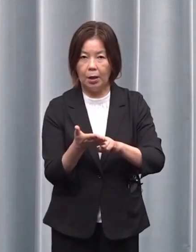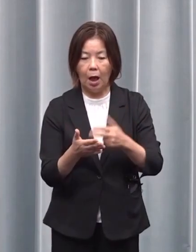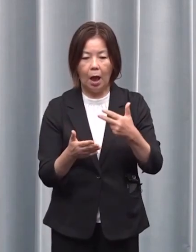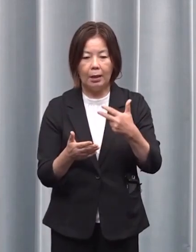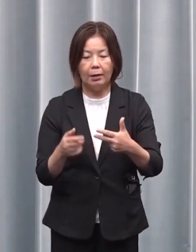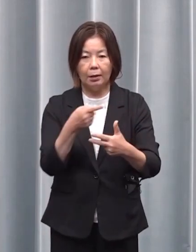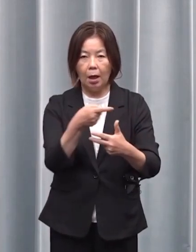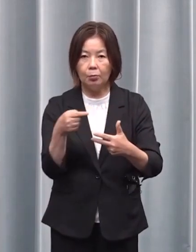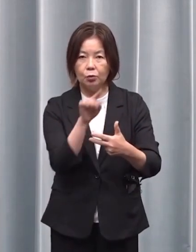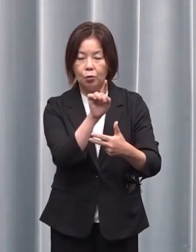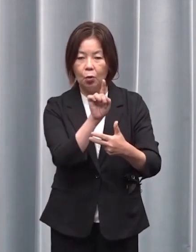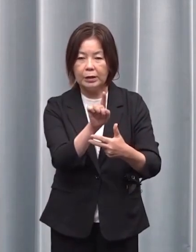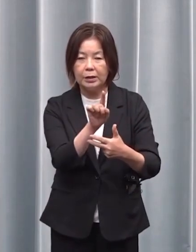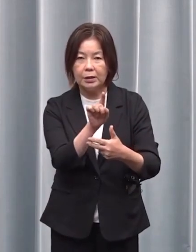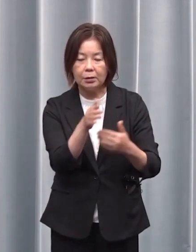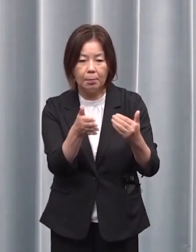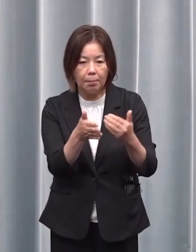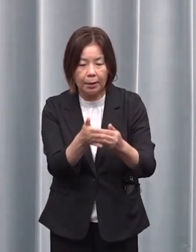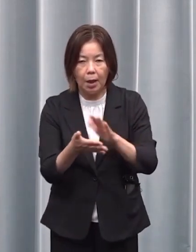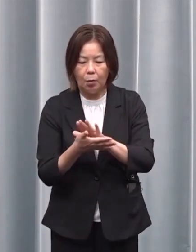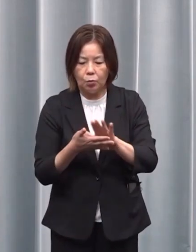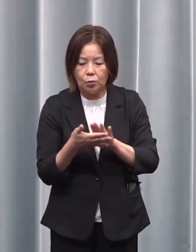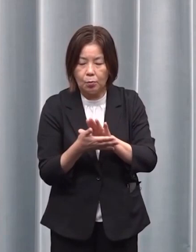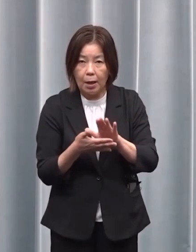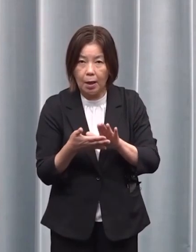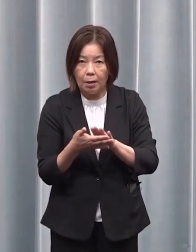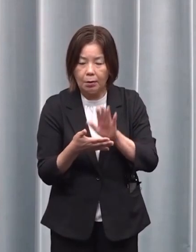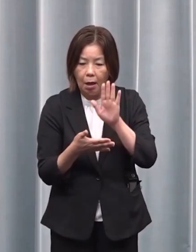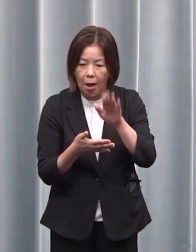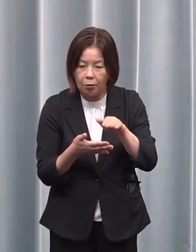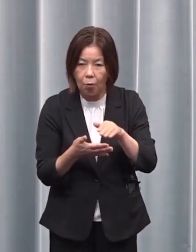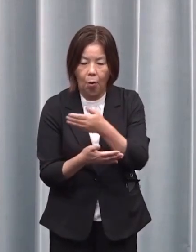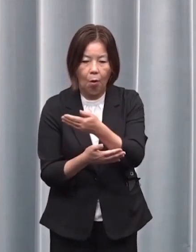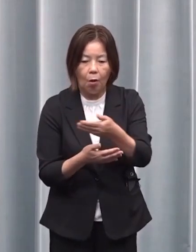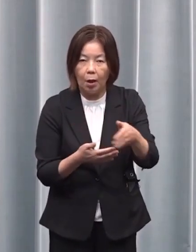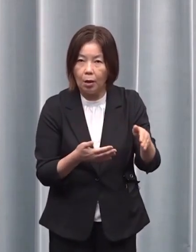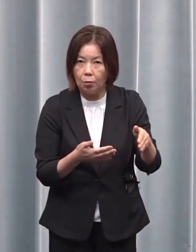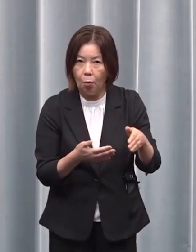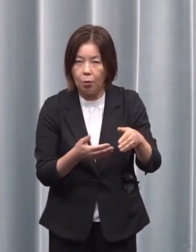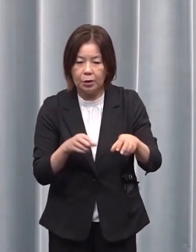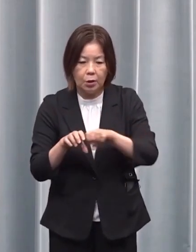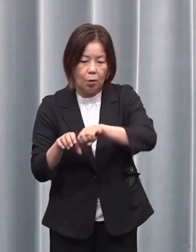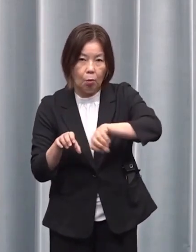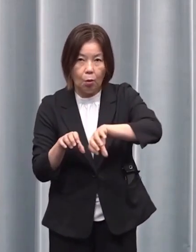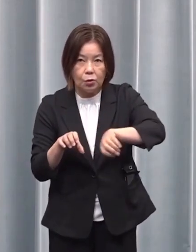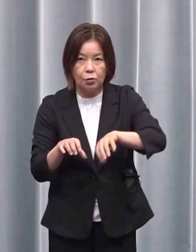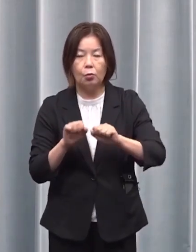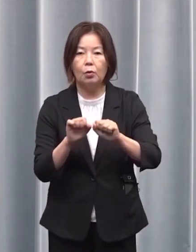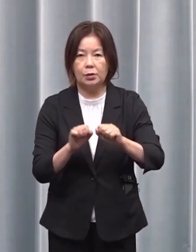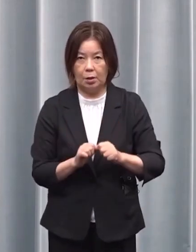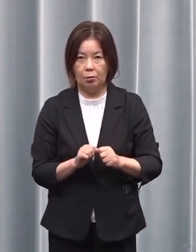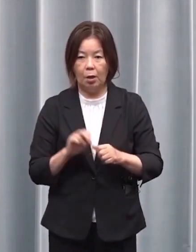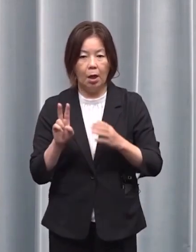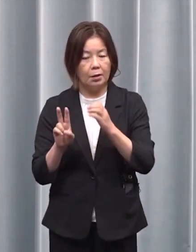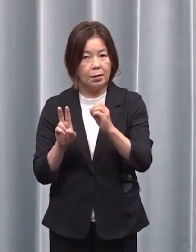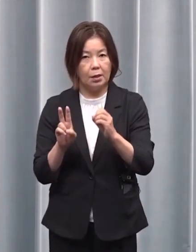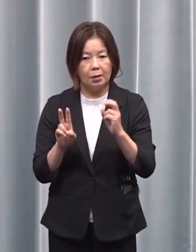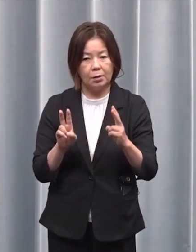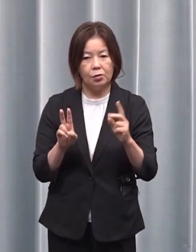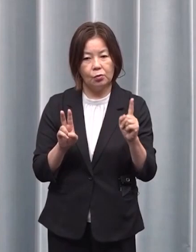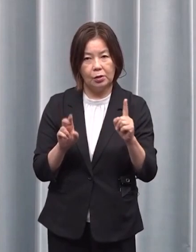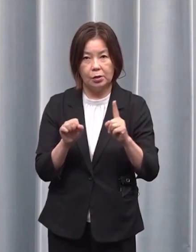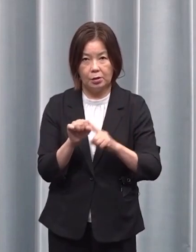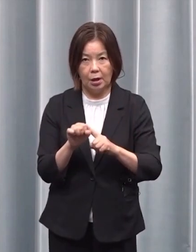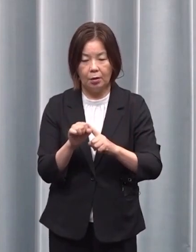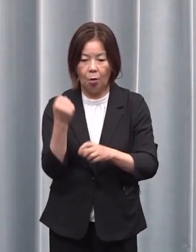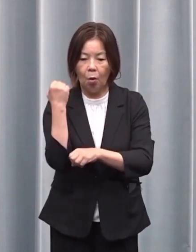度まで希釈した上で海洋放出することとしています。2021年4月の基本